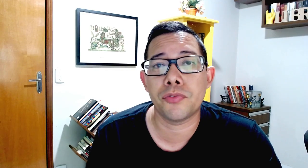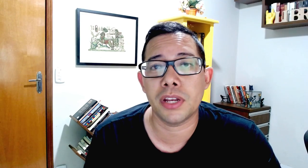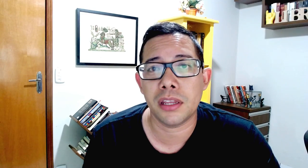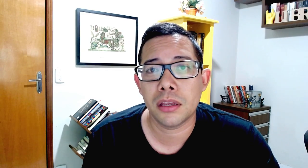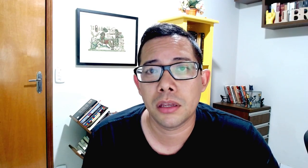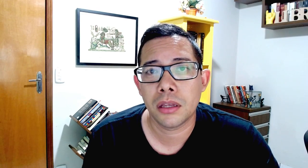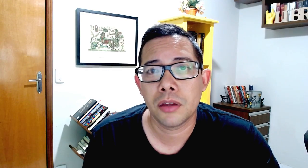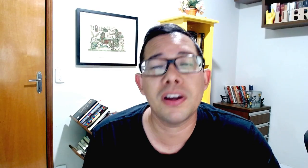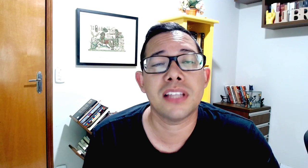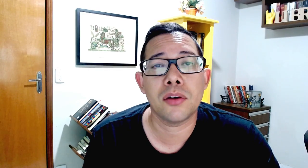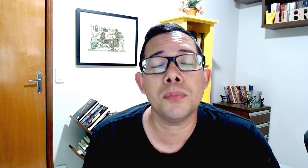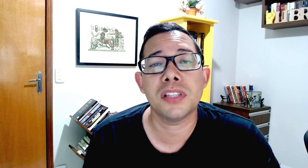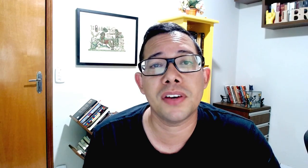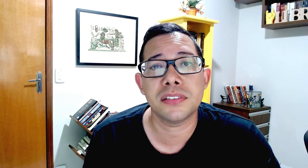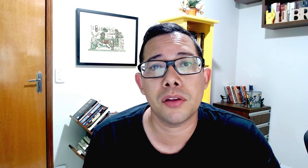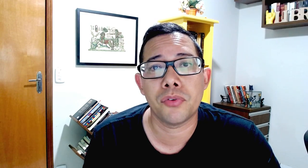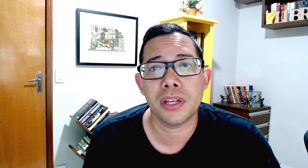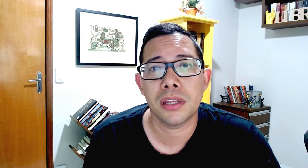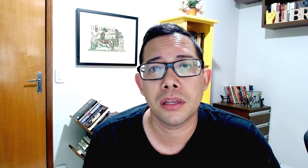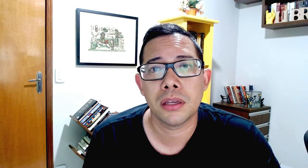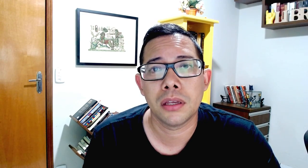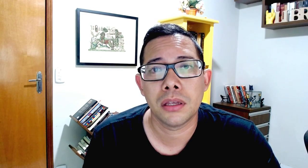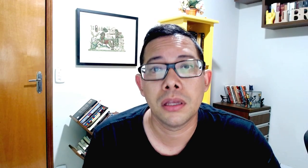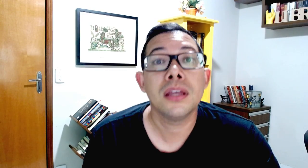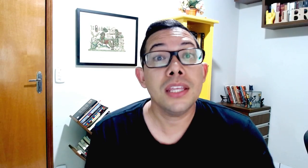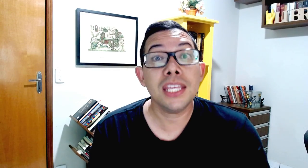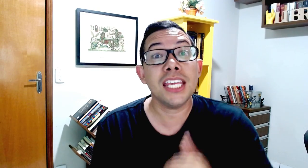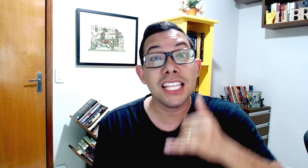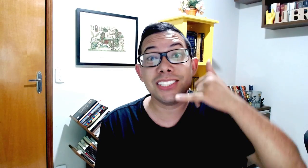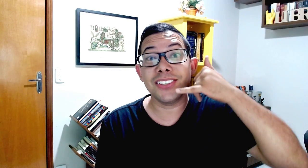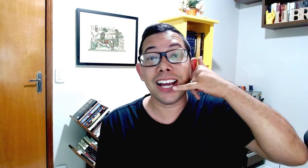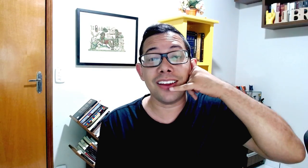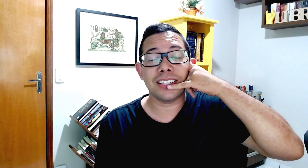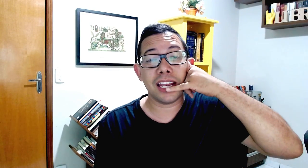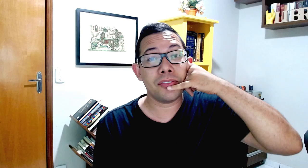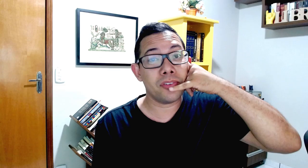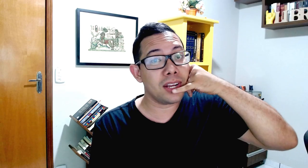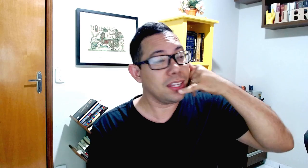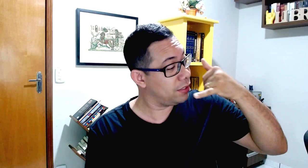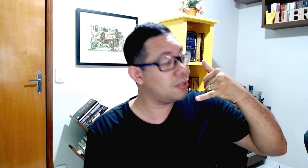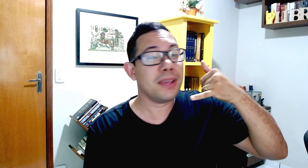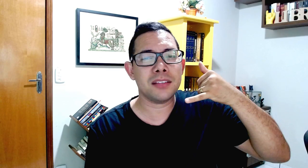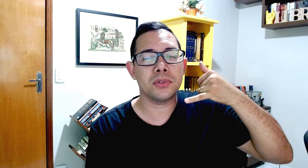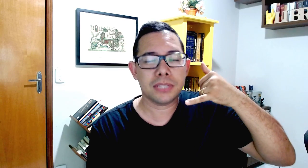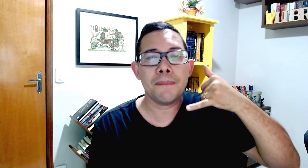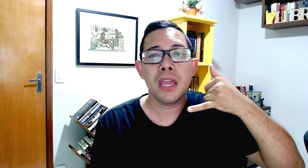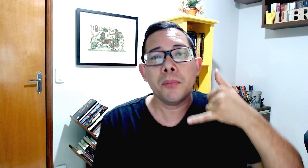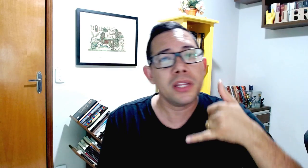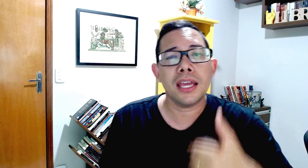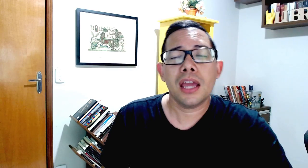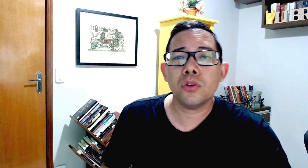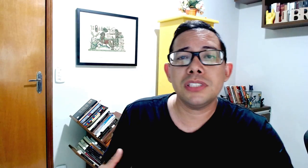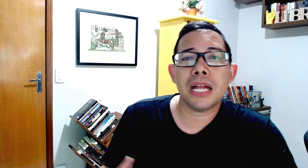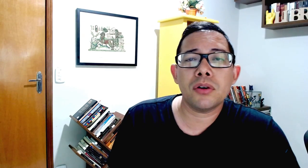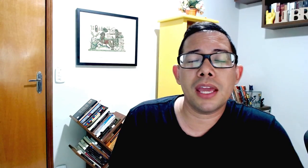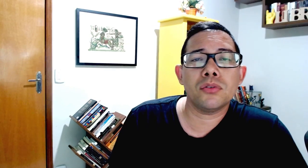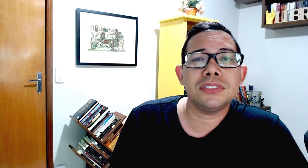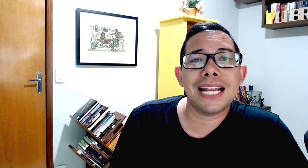você faz telefone faz aí como você faz telefone e isso aí ó telefone isso mesmo tá porque é um sinal que é